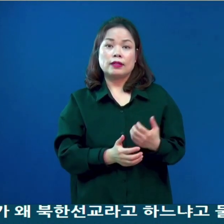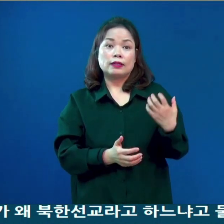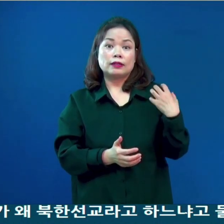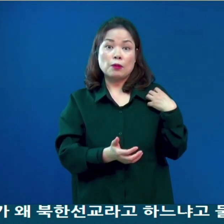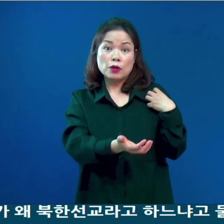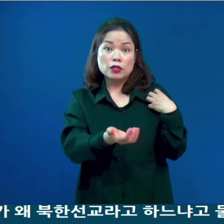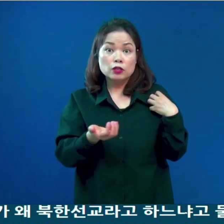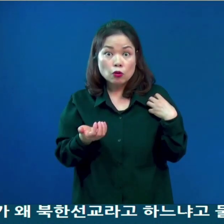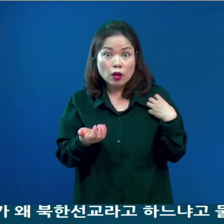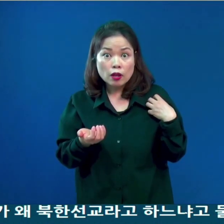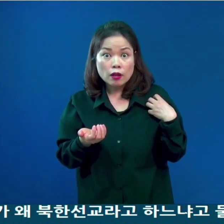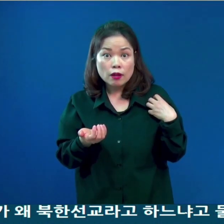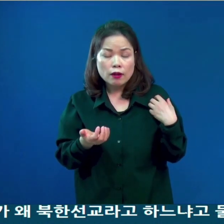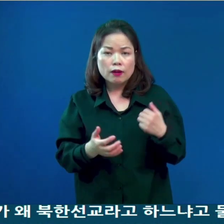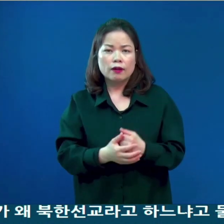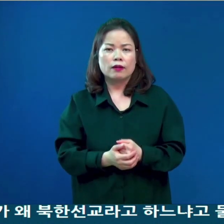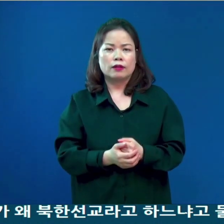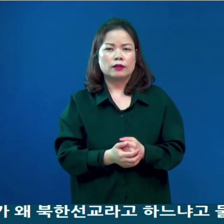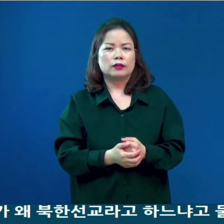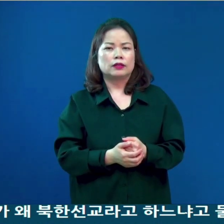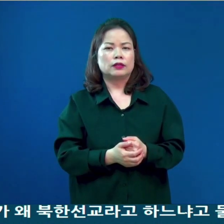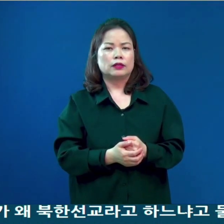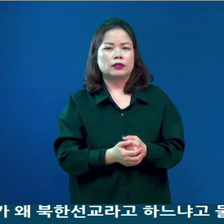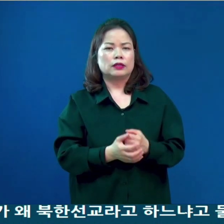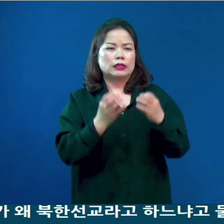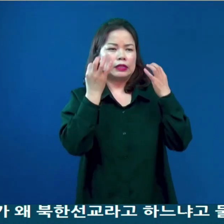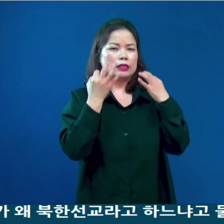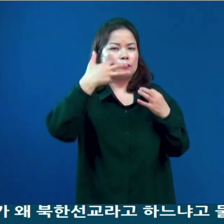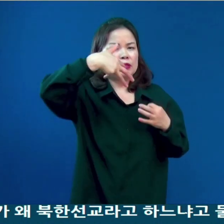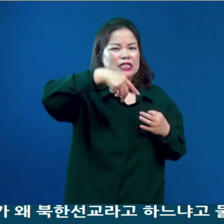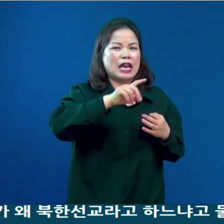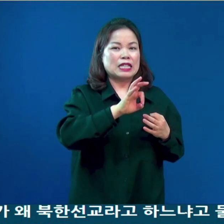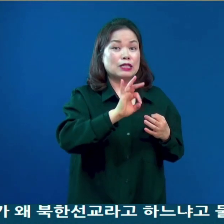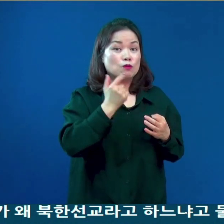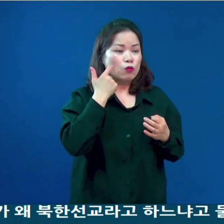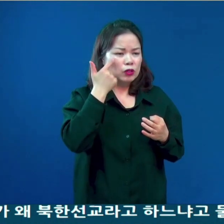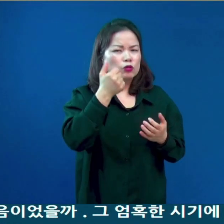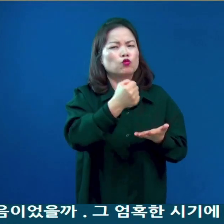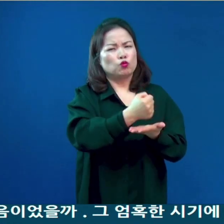사명이기 전에 그분에게는 운명이셨던 것 같아요.